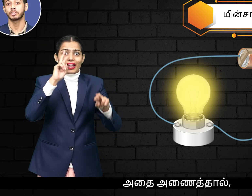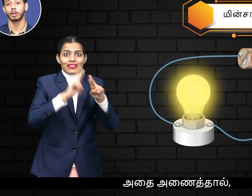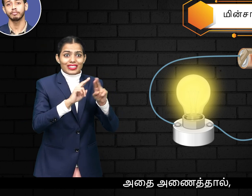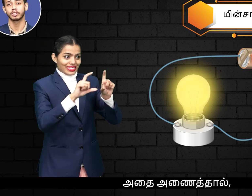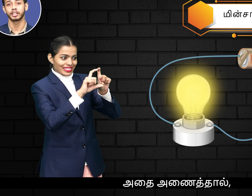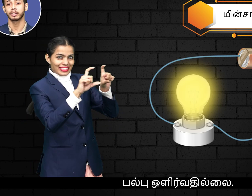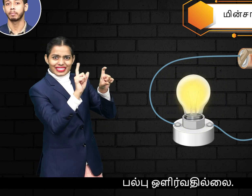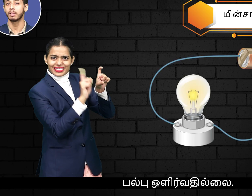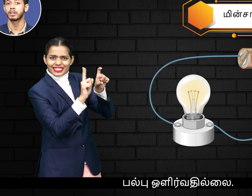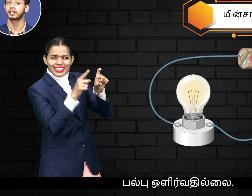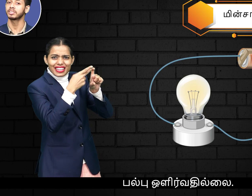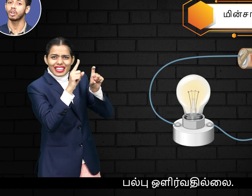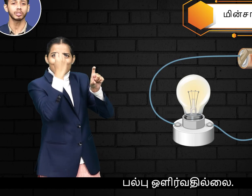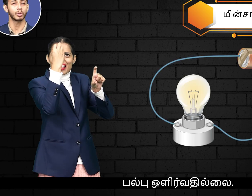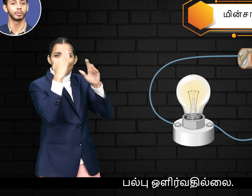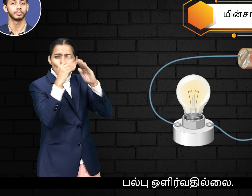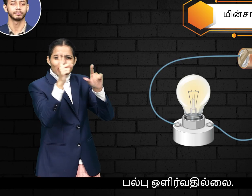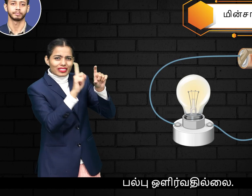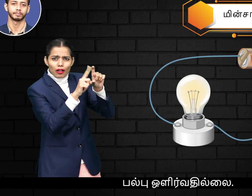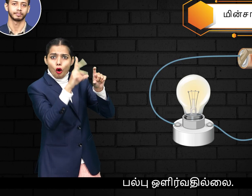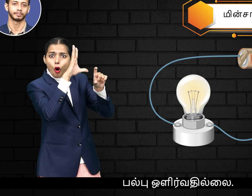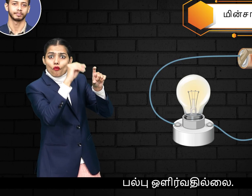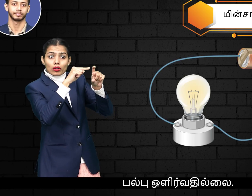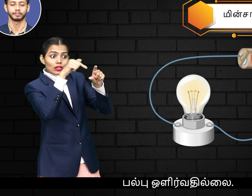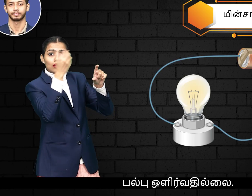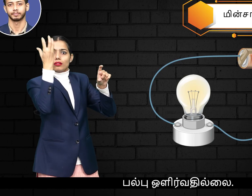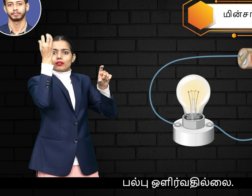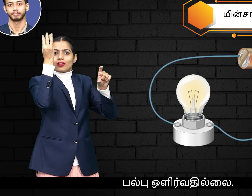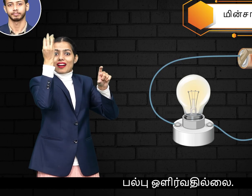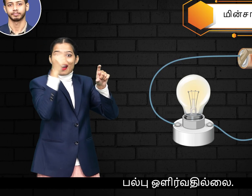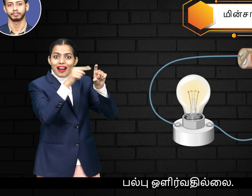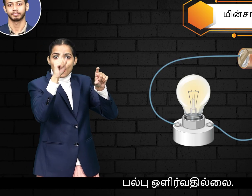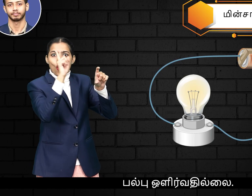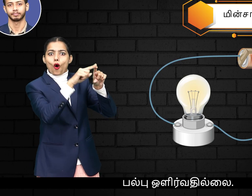அதை அணைத்தால் மின்குமிழி ஒளிர்வதில்லை.